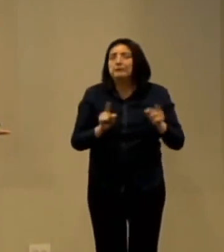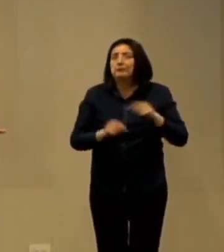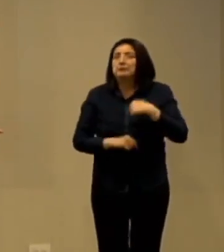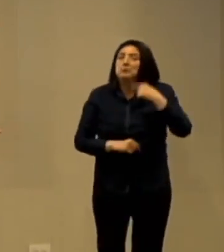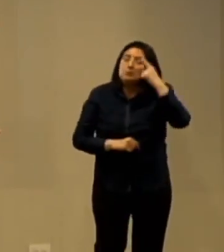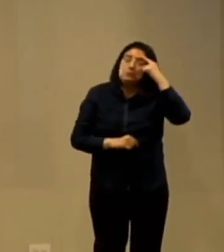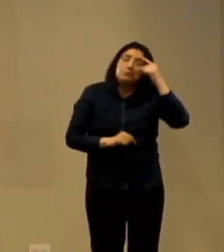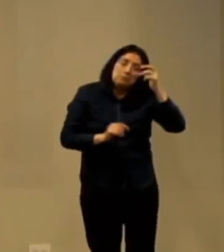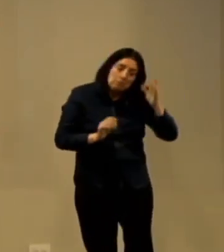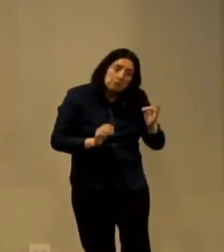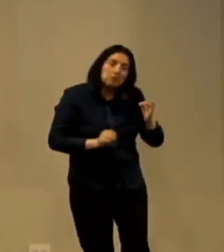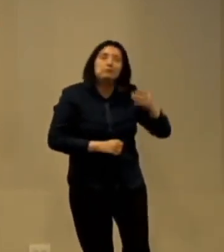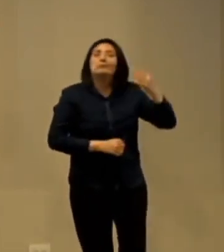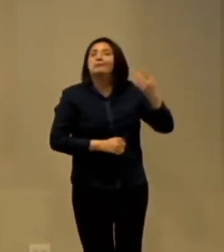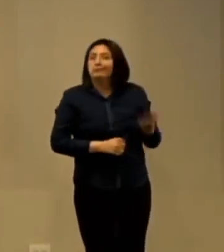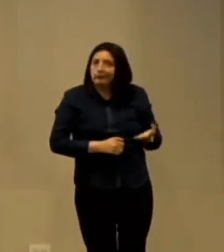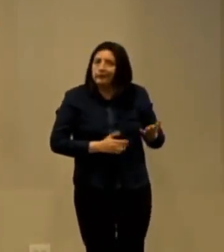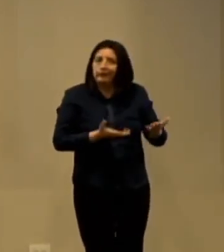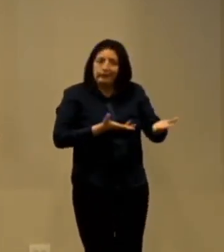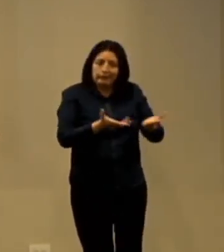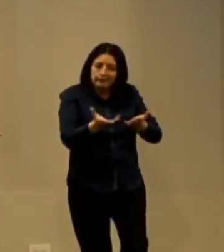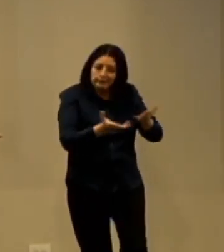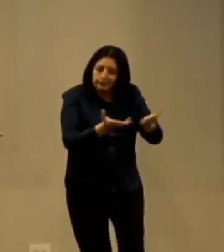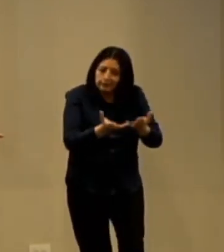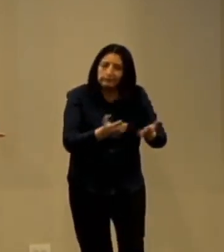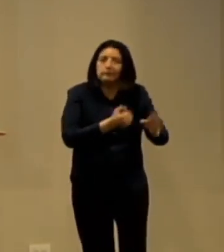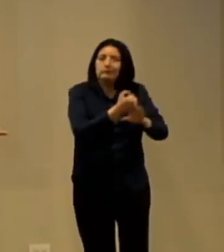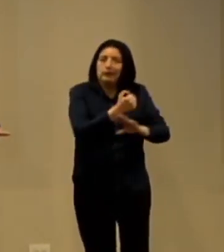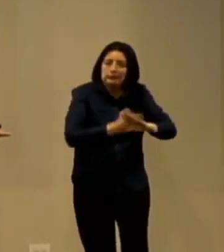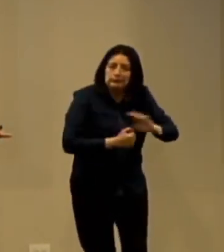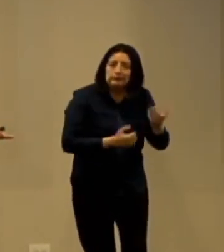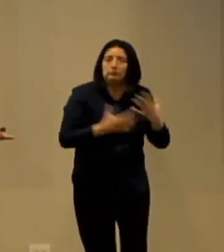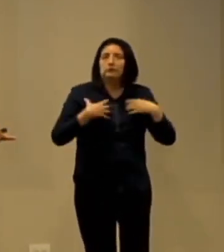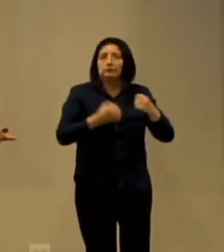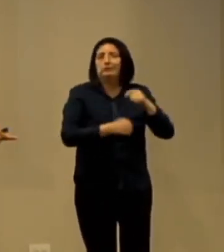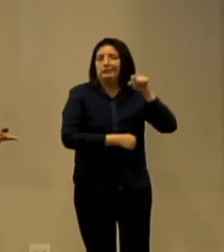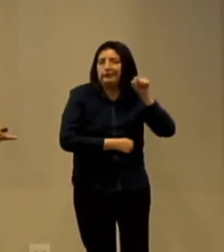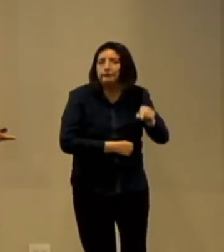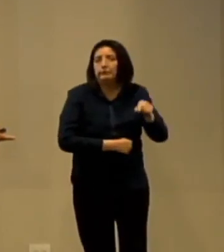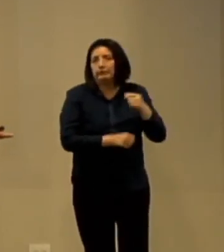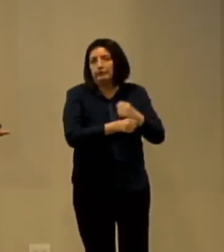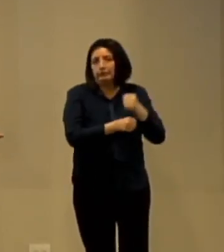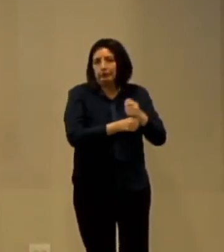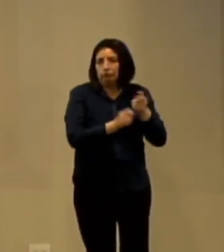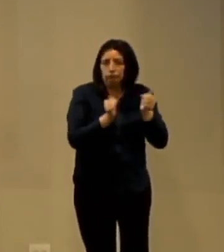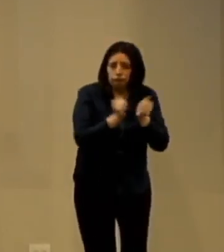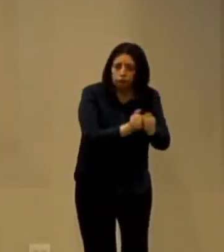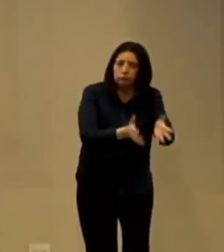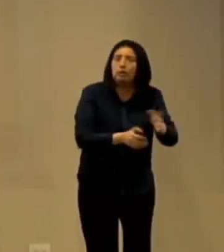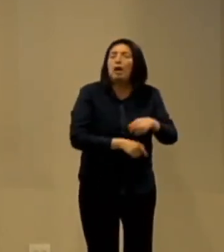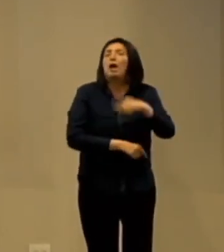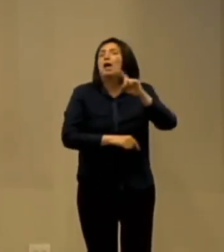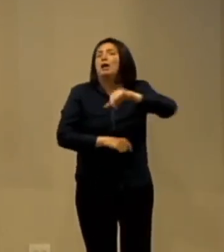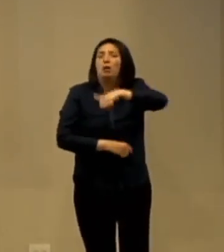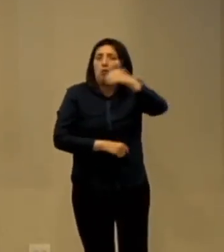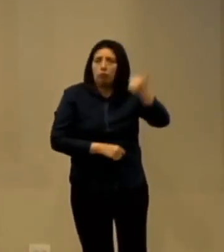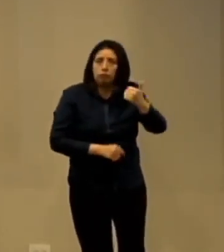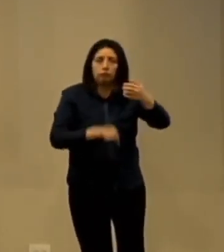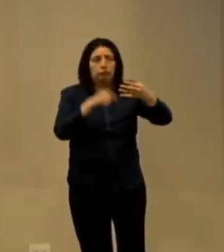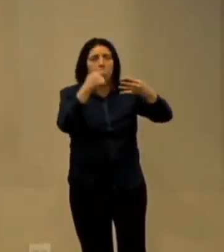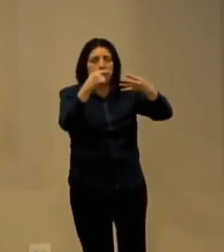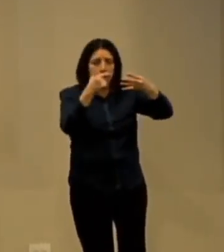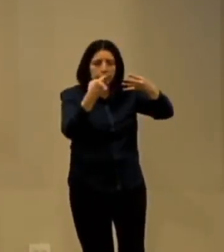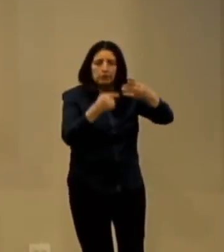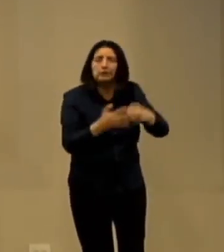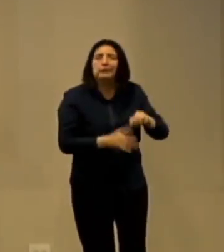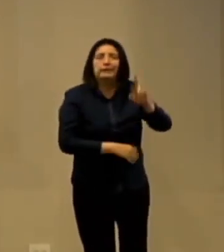el concepto verdadero de atención primaria de la salud es eso, trabajar con ellos. Y hay otros indicadores en rehabilitación